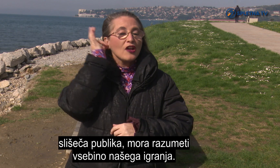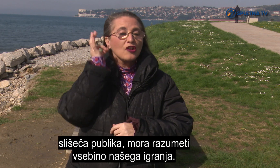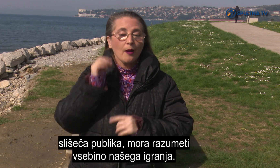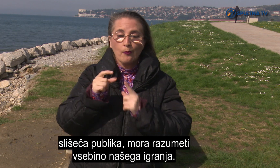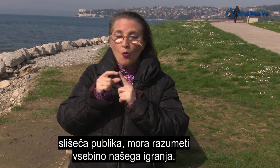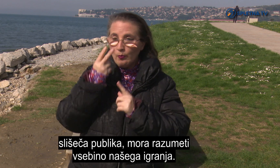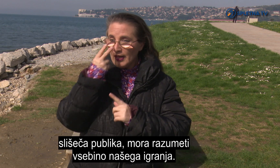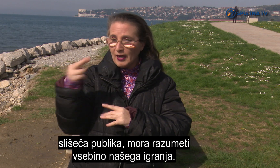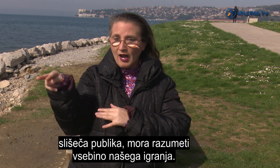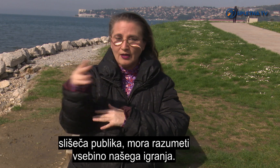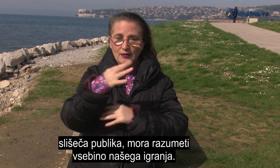slišeča publika